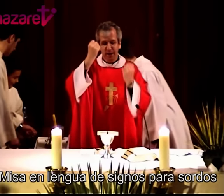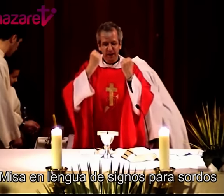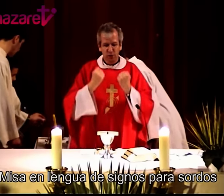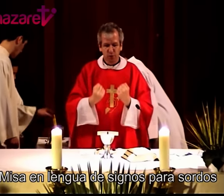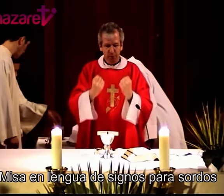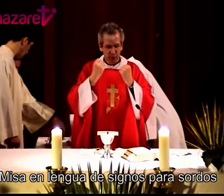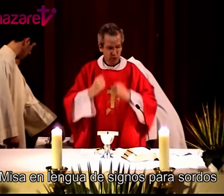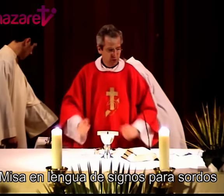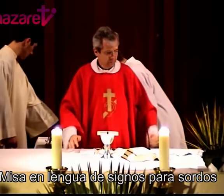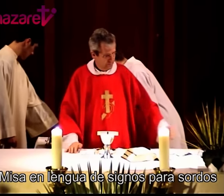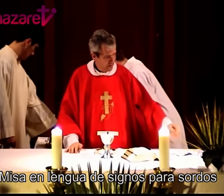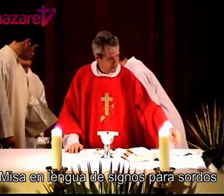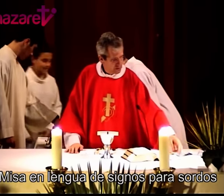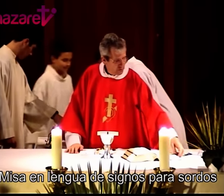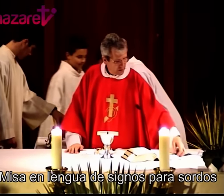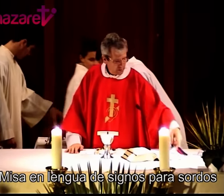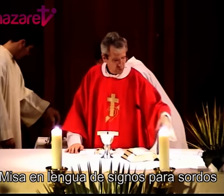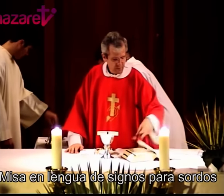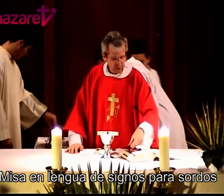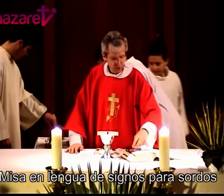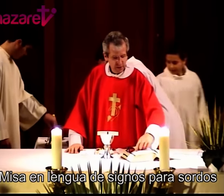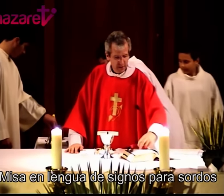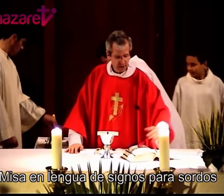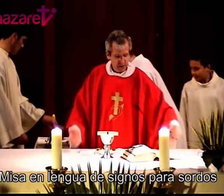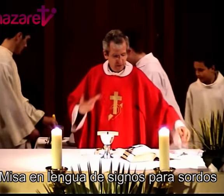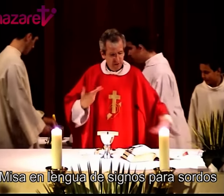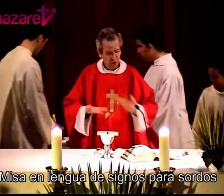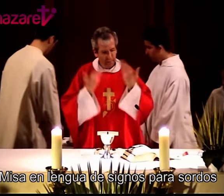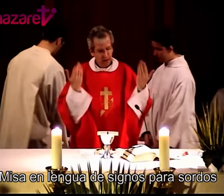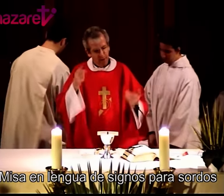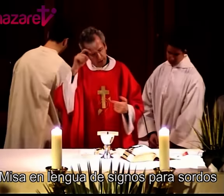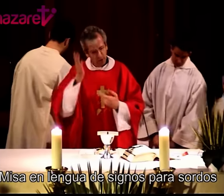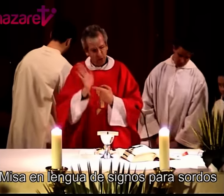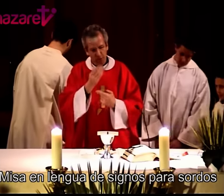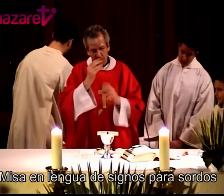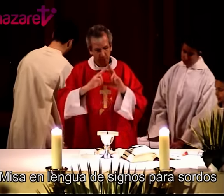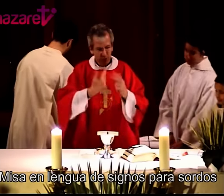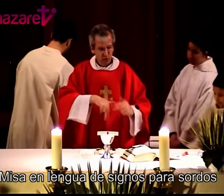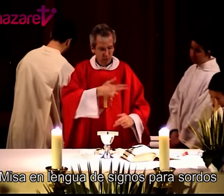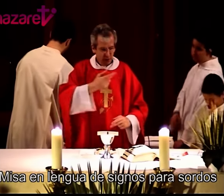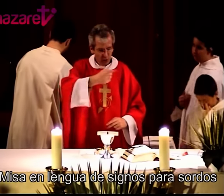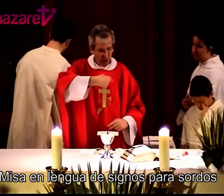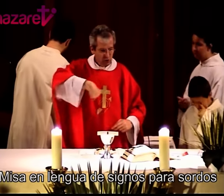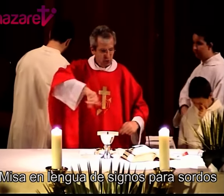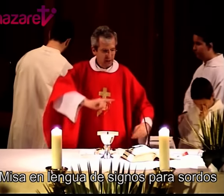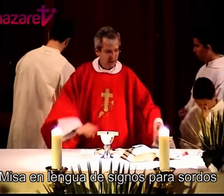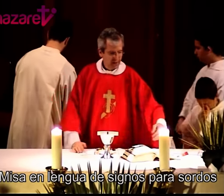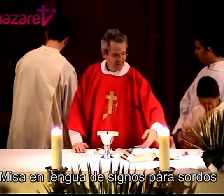Dios Padre Todopoderoso. En tus manos este sacrificio para.